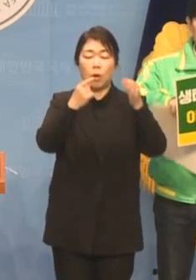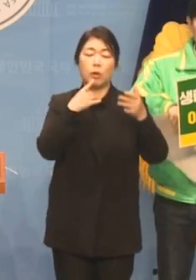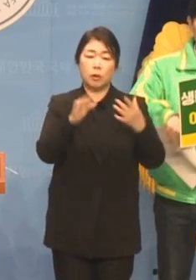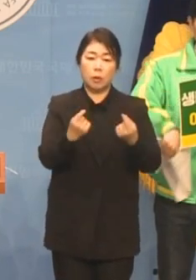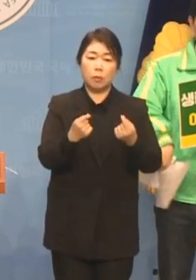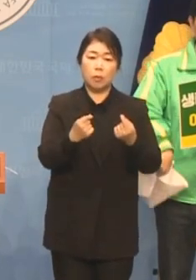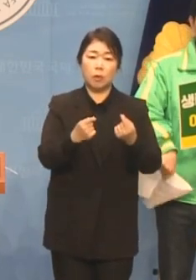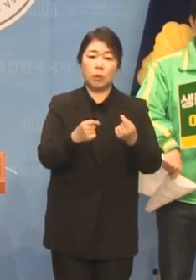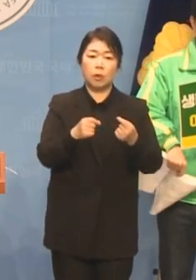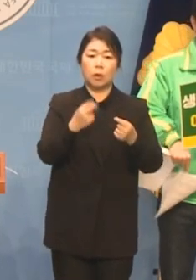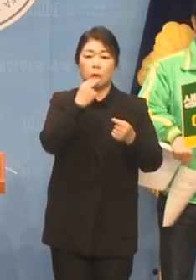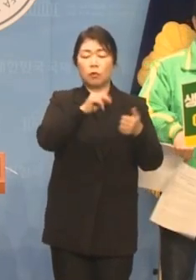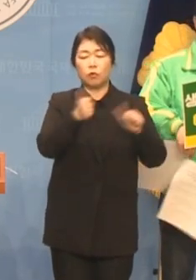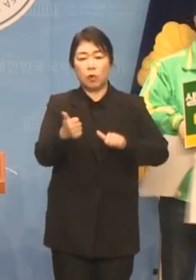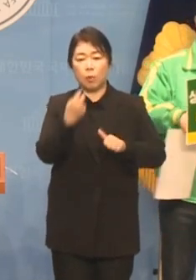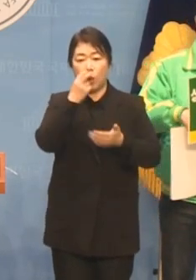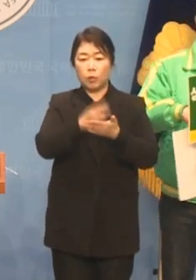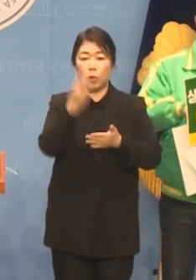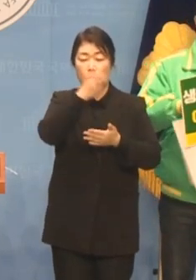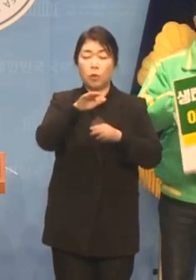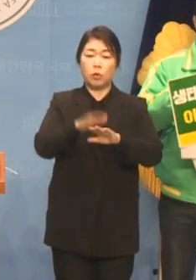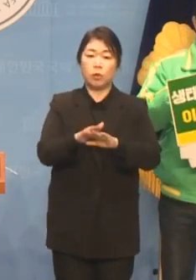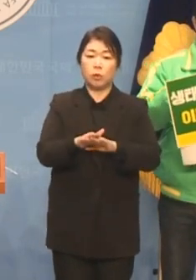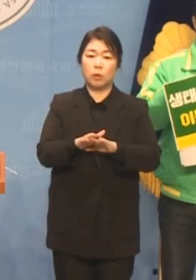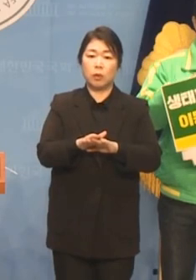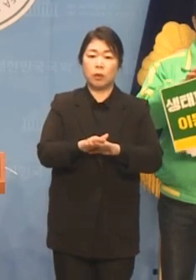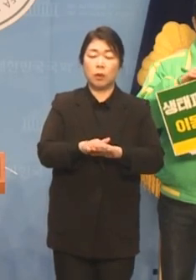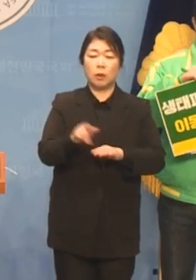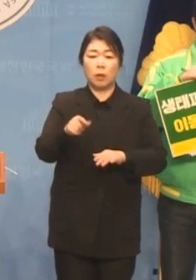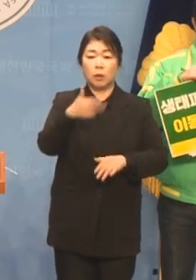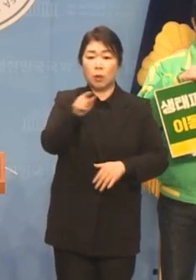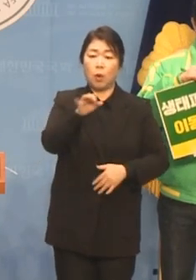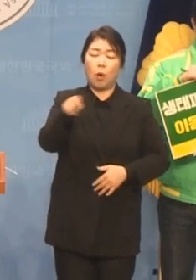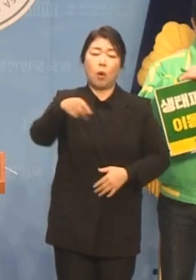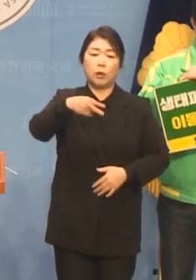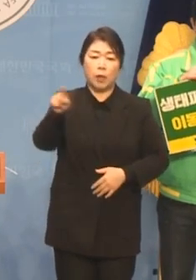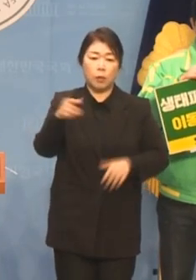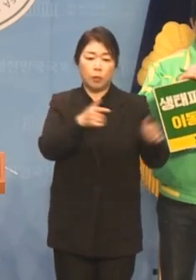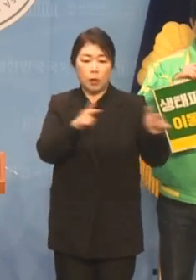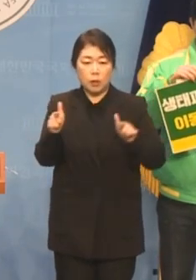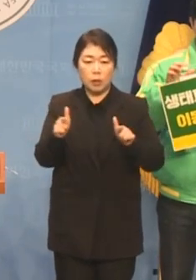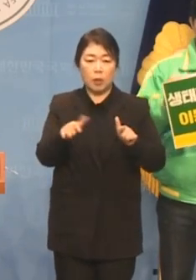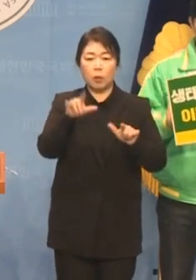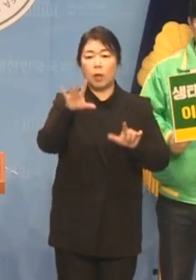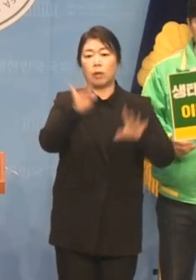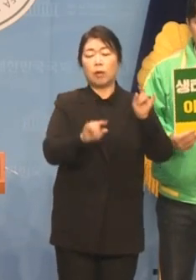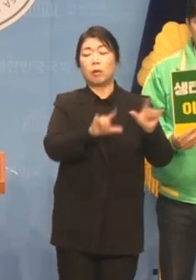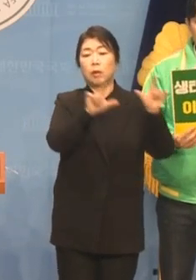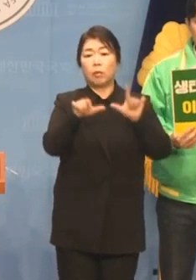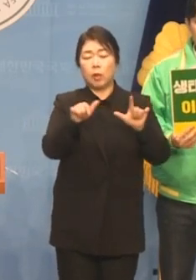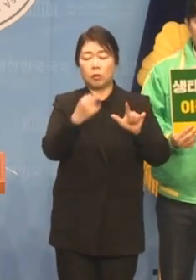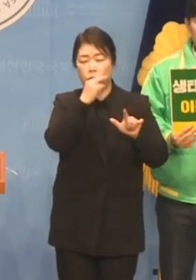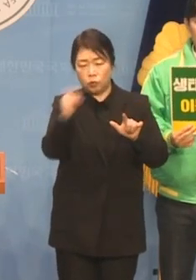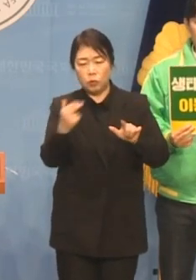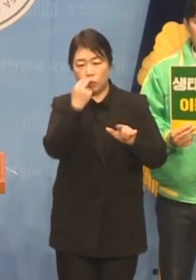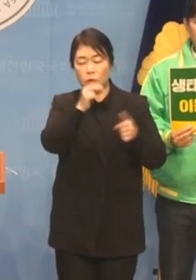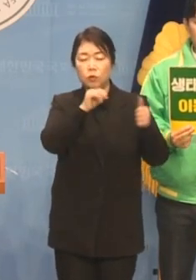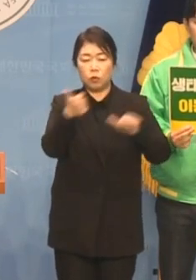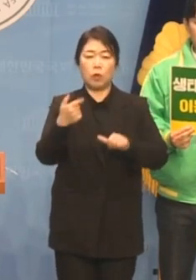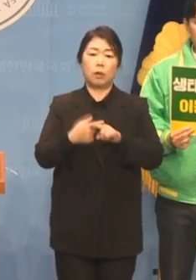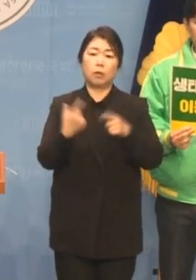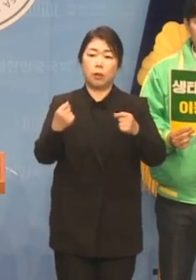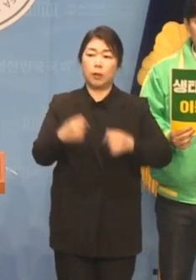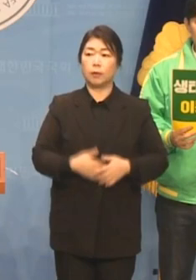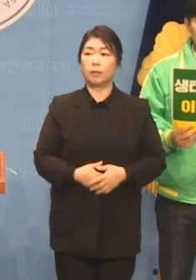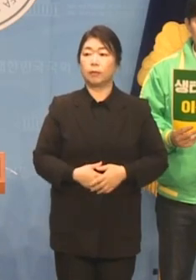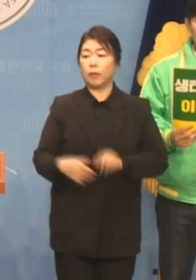위기종 법정 보호종인 흰발 논개와 저세 같이 수라 개발을 사는 생명들을 희생시킬 것입니다 또한